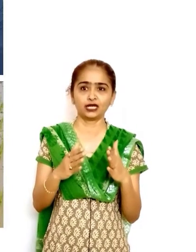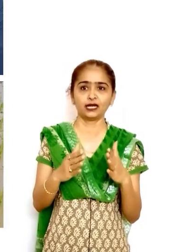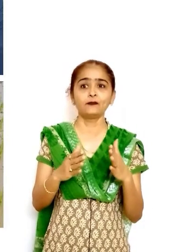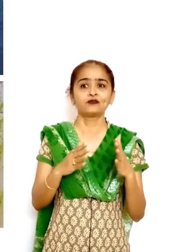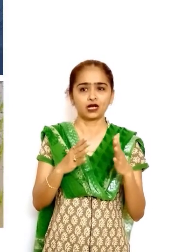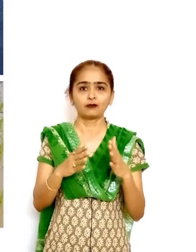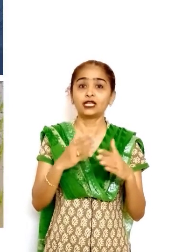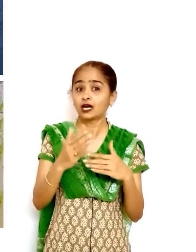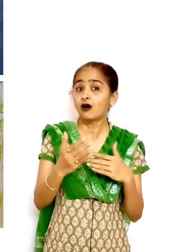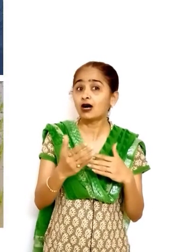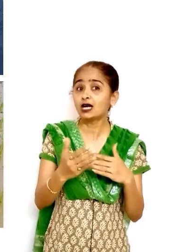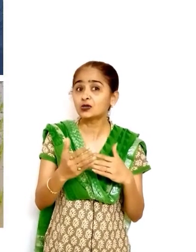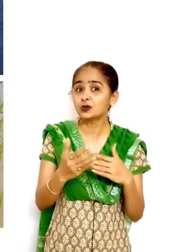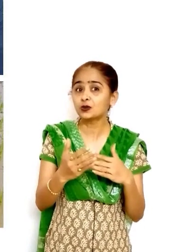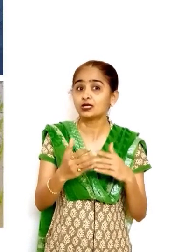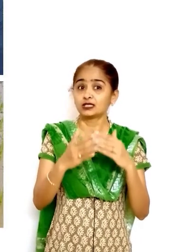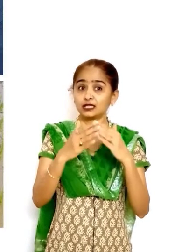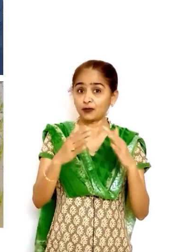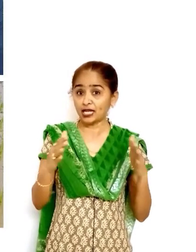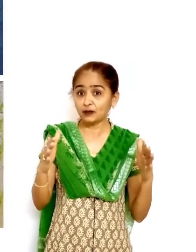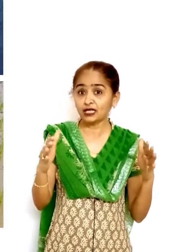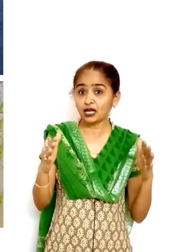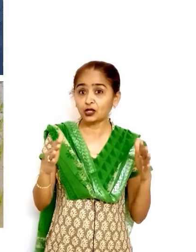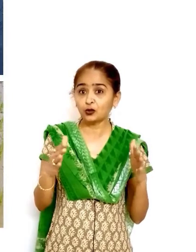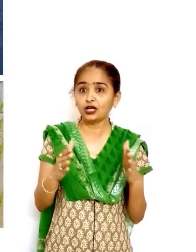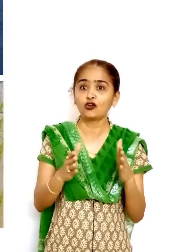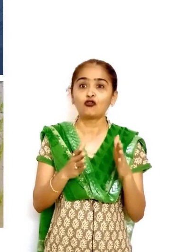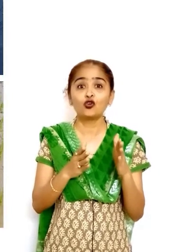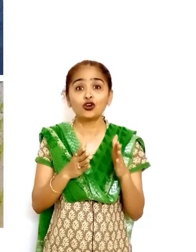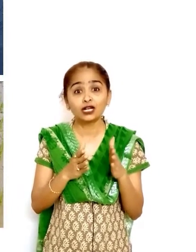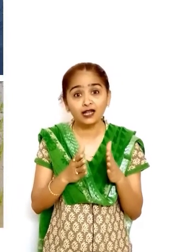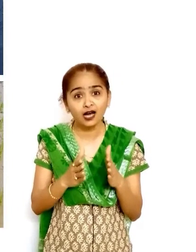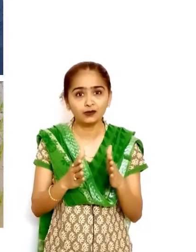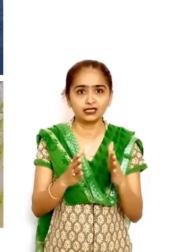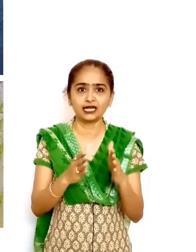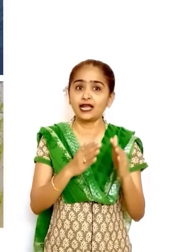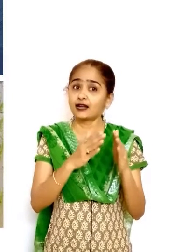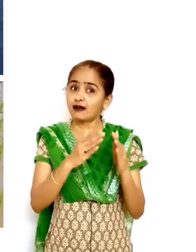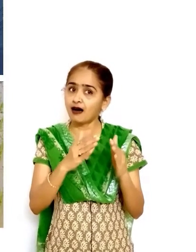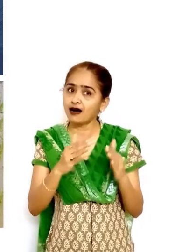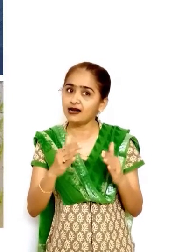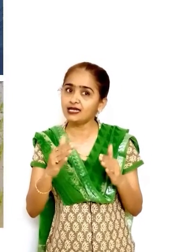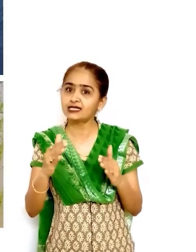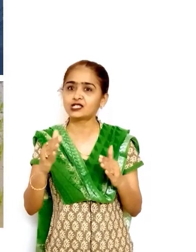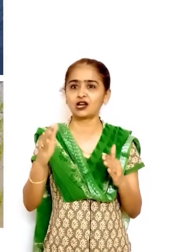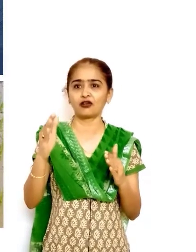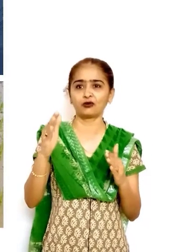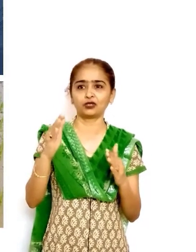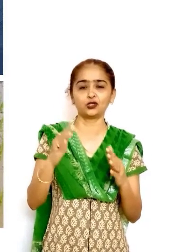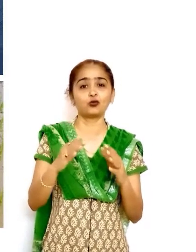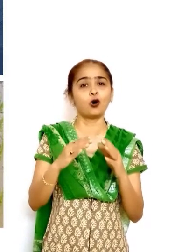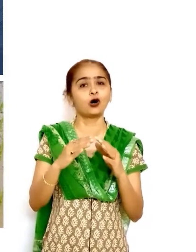हैं, आपने देखा होगा हंसों को पानी में तैरते हुए, वो कतारबद्ध यानी एक लाइन से चल रहे होते हैं, जो बहुत